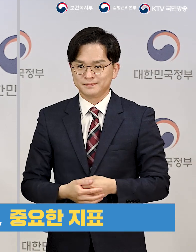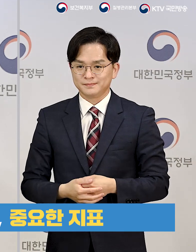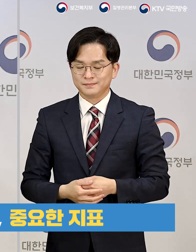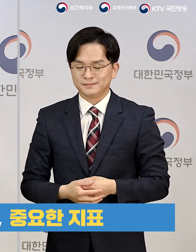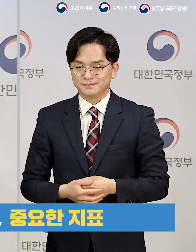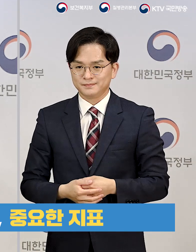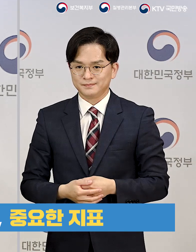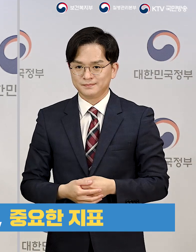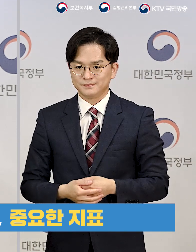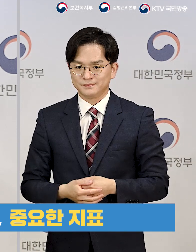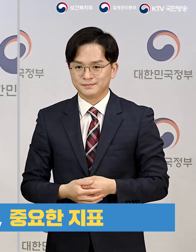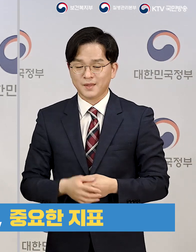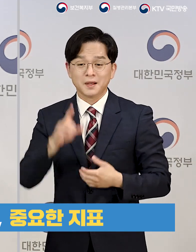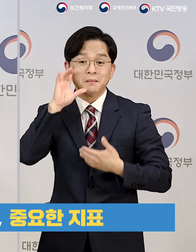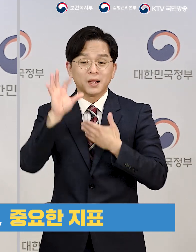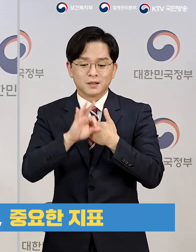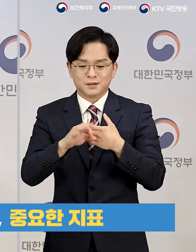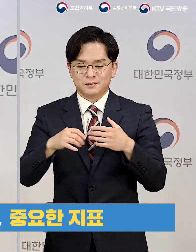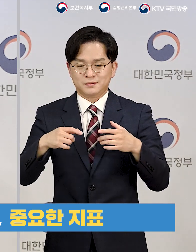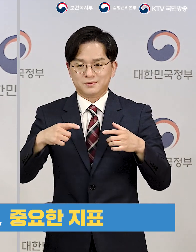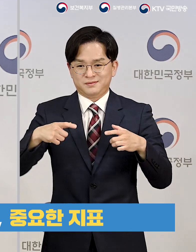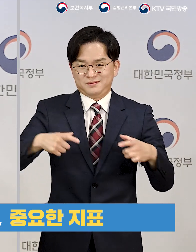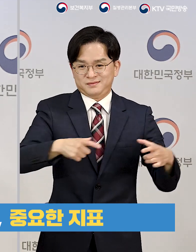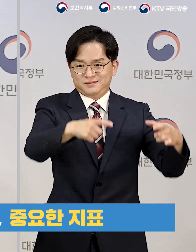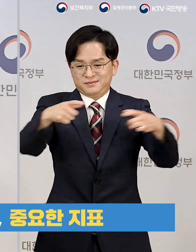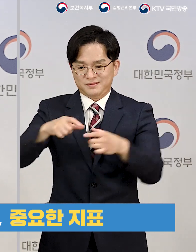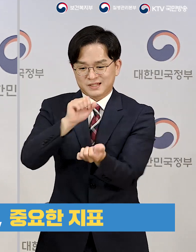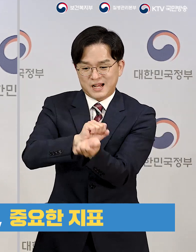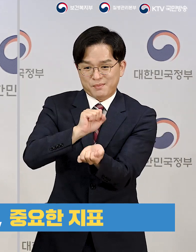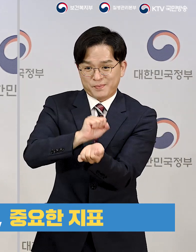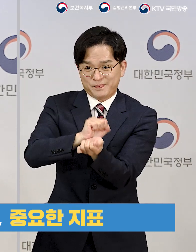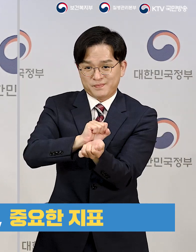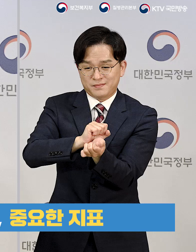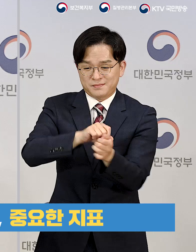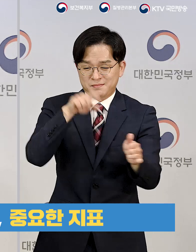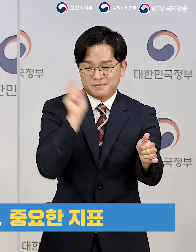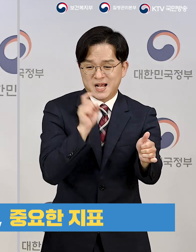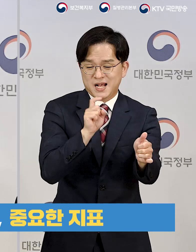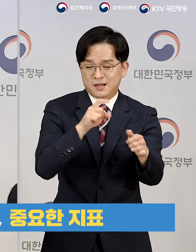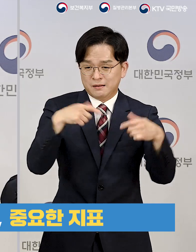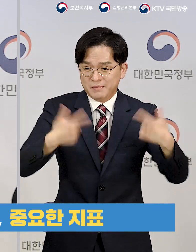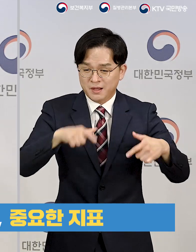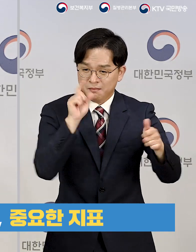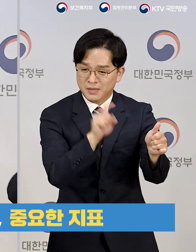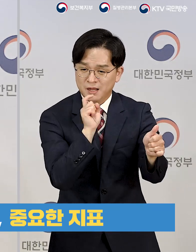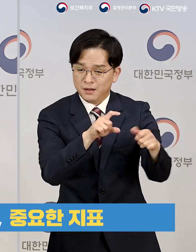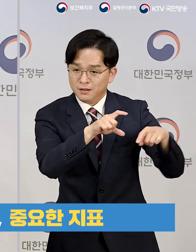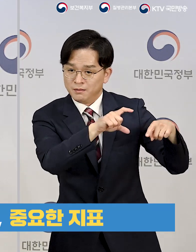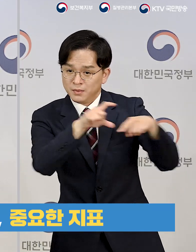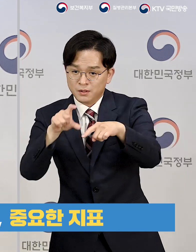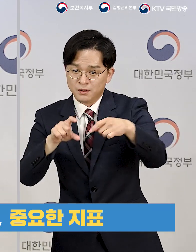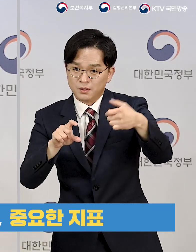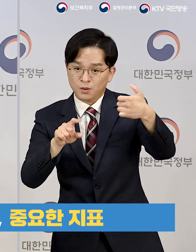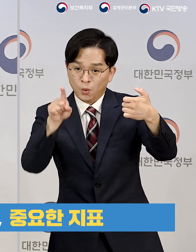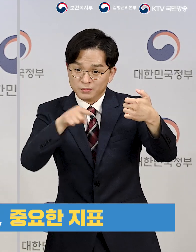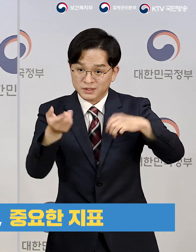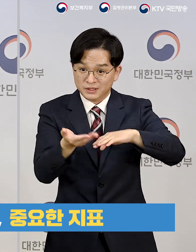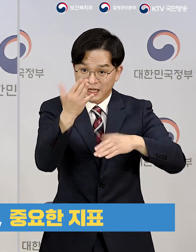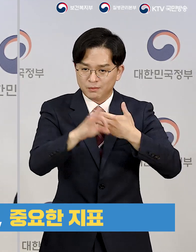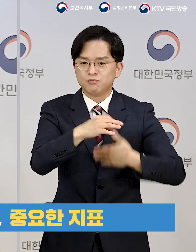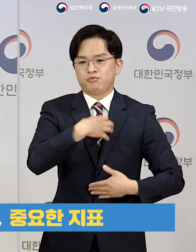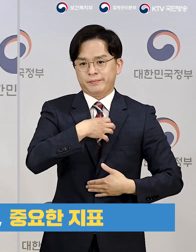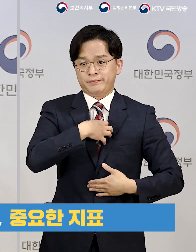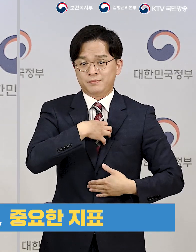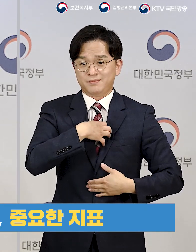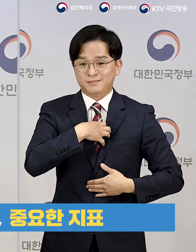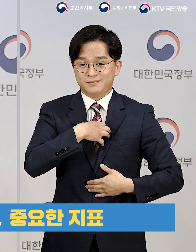위험에 초점을 두고 있는 방역당국으로서는 지역사회 감염, 특히 이제 원인을 알 수 없는 감염의 신규